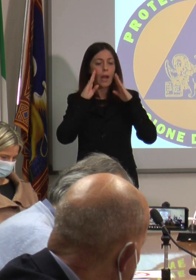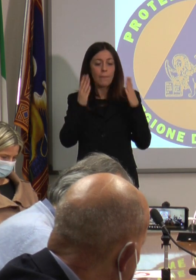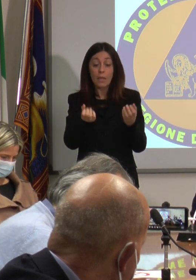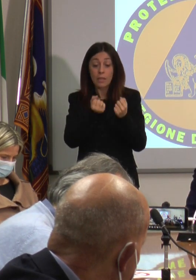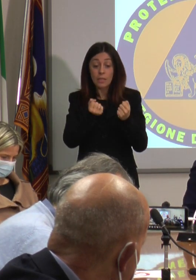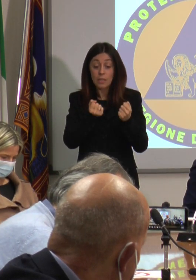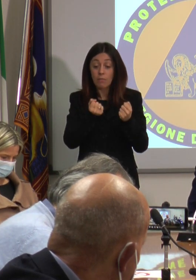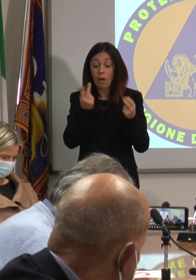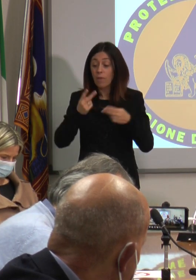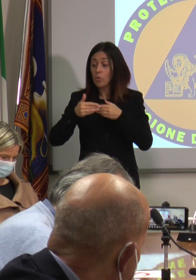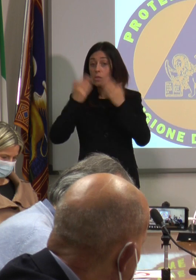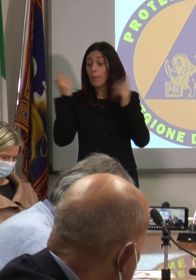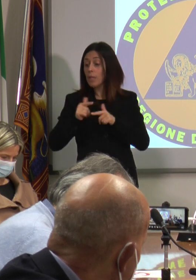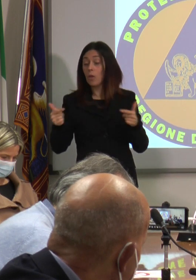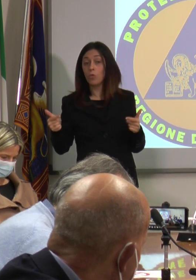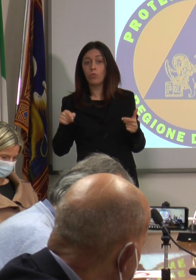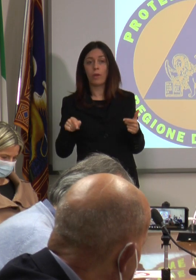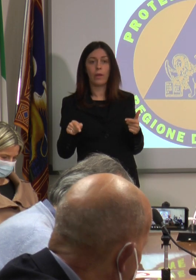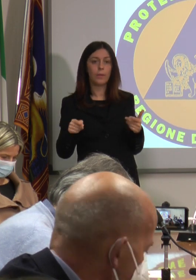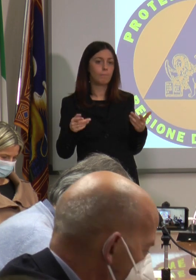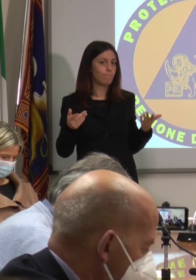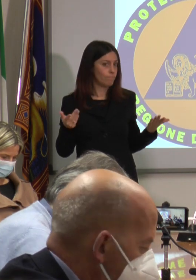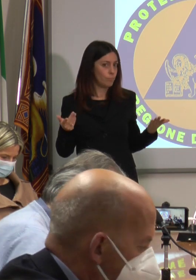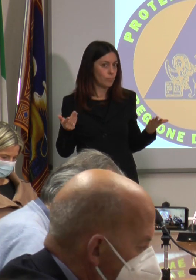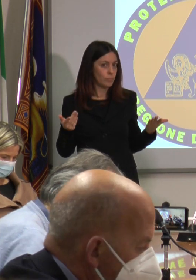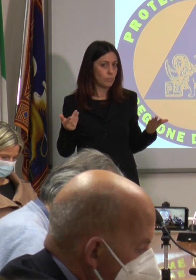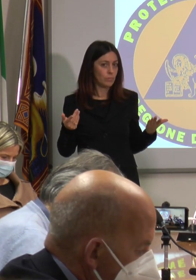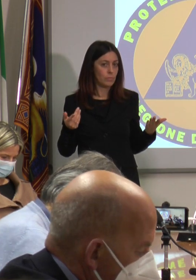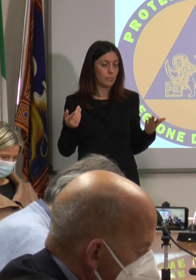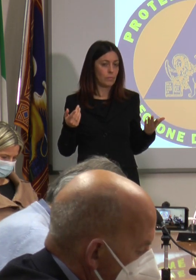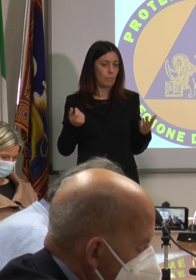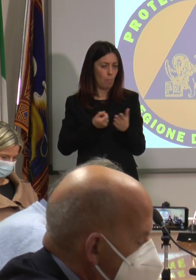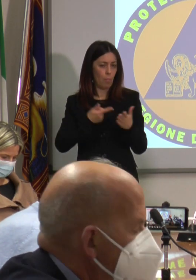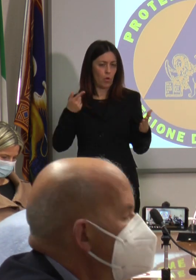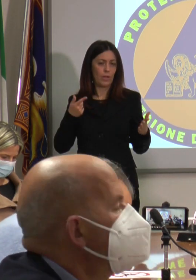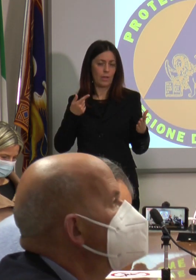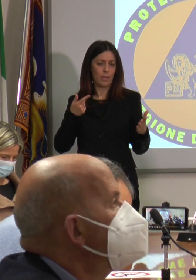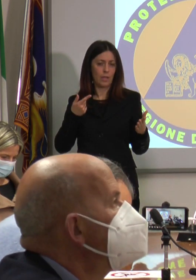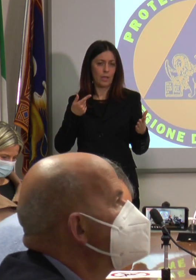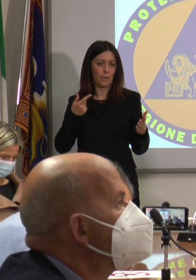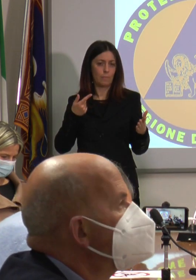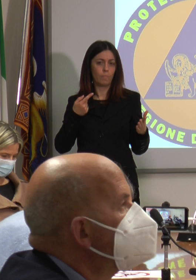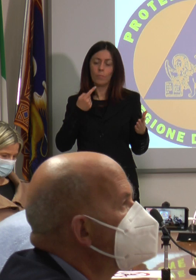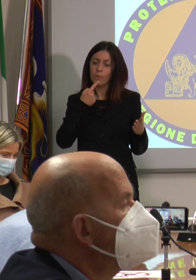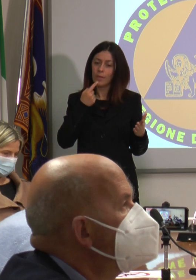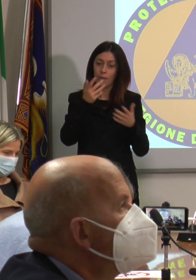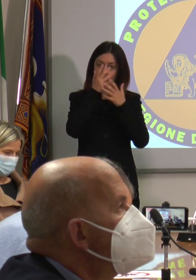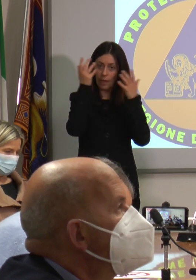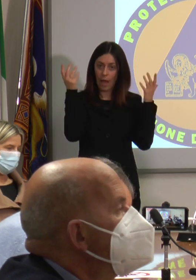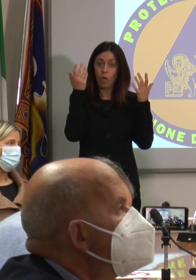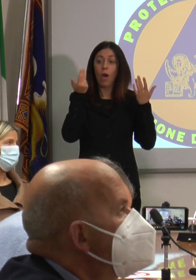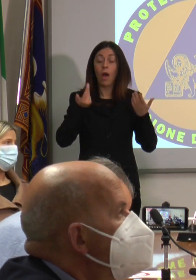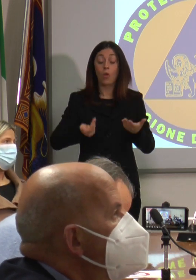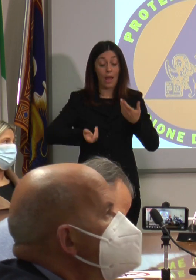cura a domicilio. Per questo Zaia chiede al governo di stilare un protocollo terapeutico valido per tutti. Sintomatologia.